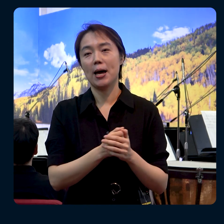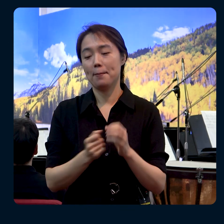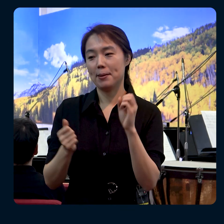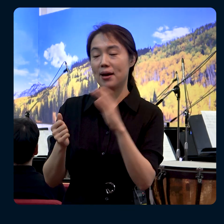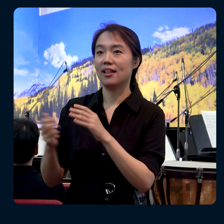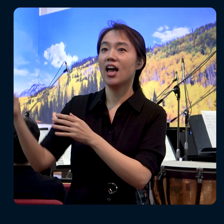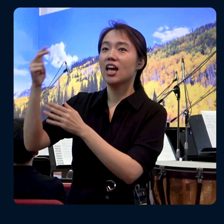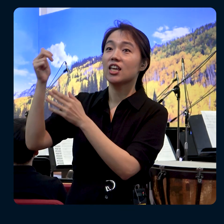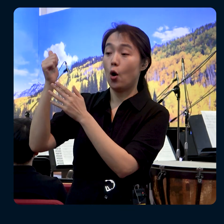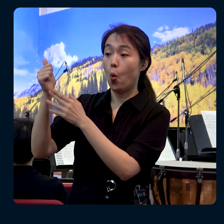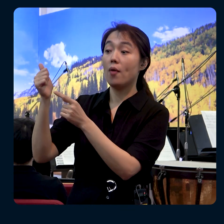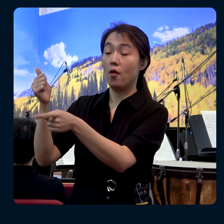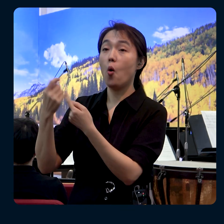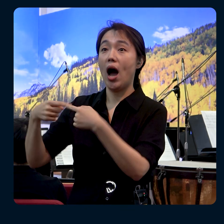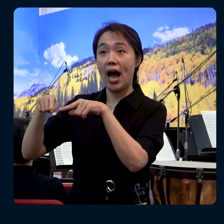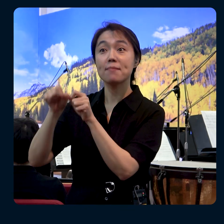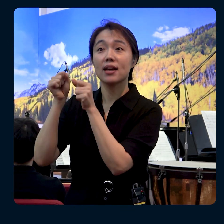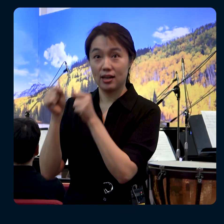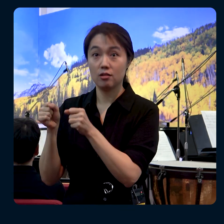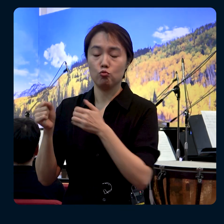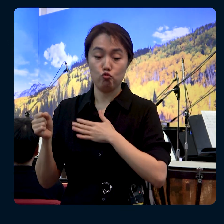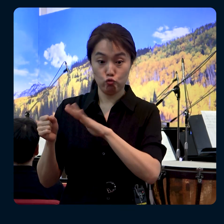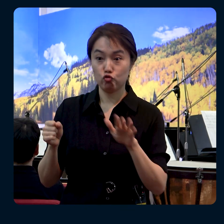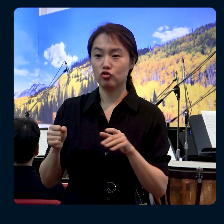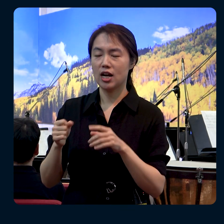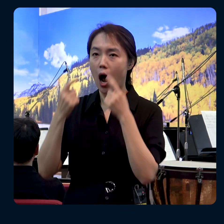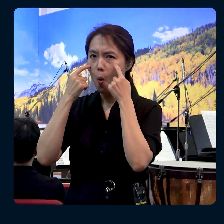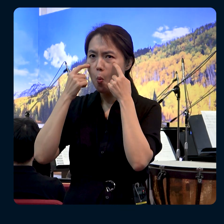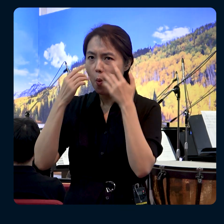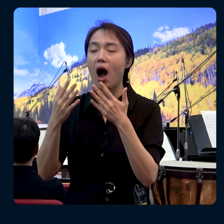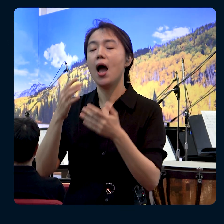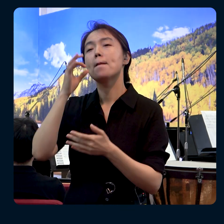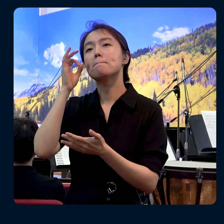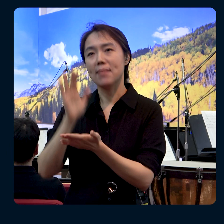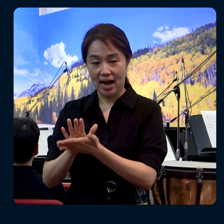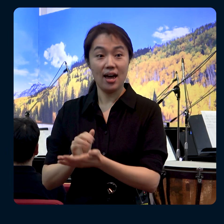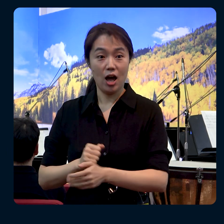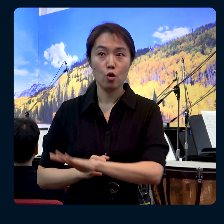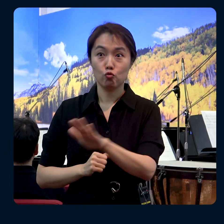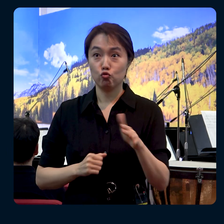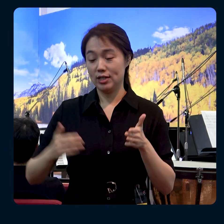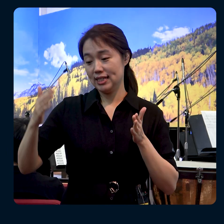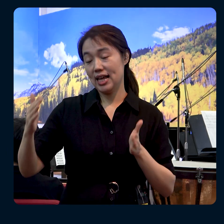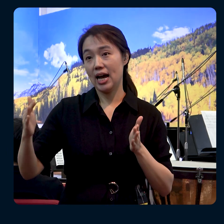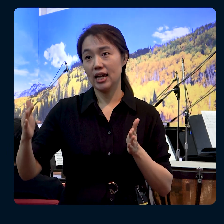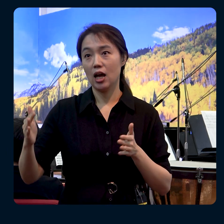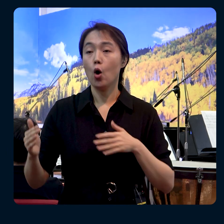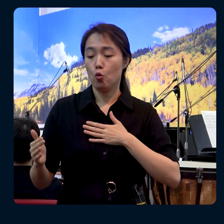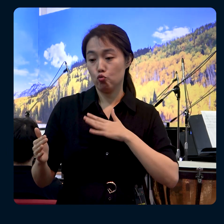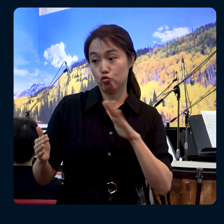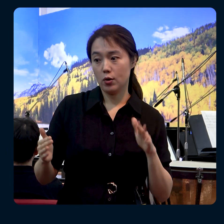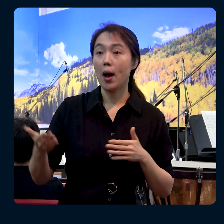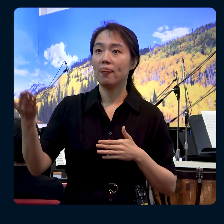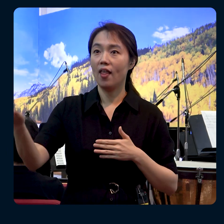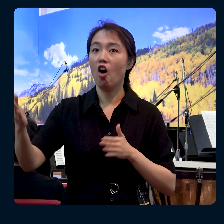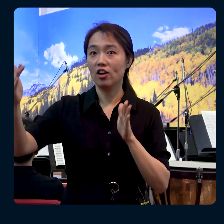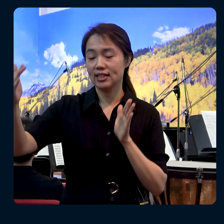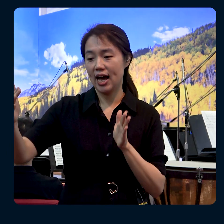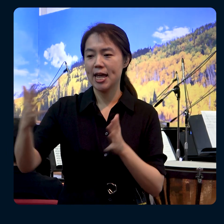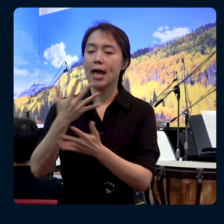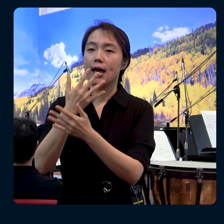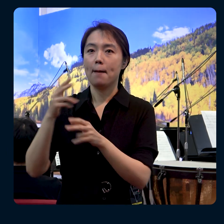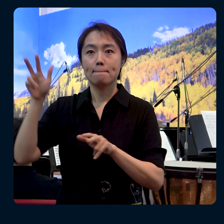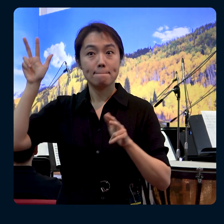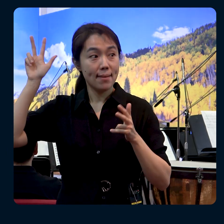읽습니다. 그들이 이르되 여호와께서 너와 함께 계심을 우리가 분명히 보았으므로 우리의 사이 곧 우리와